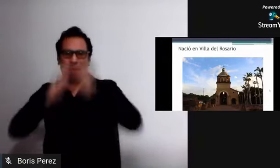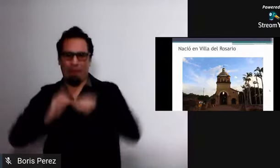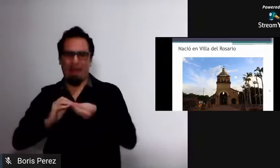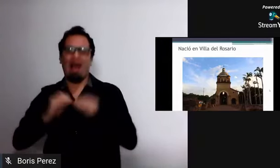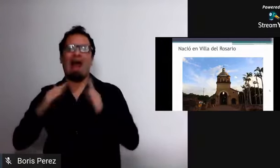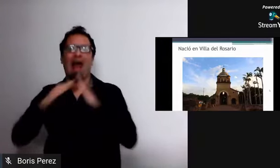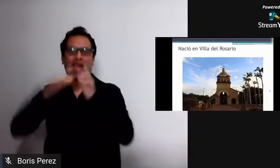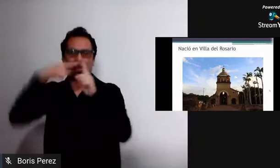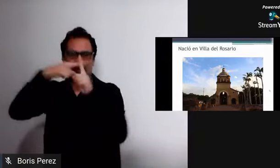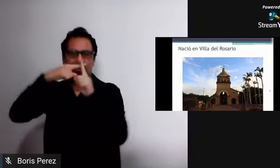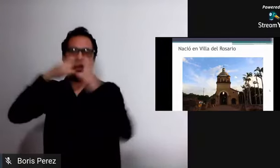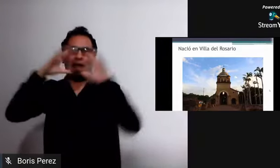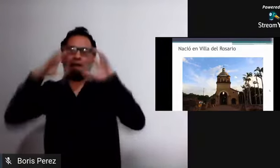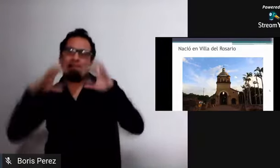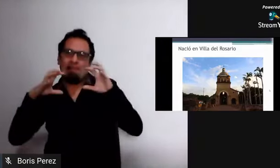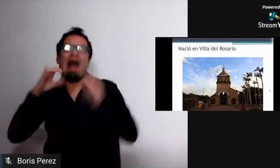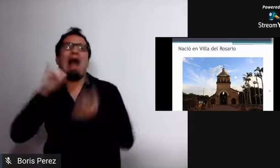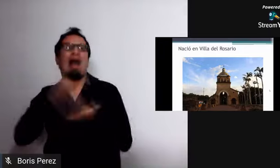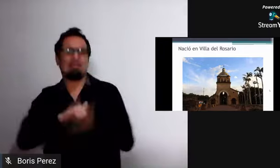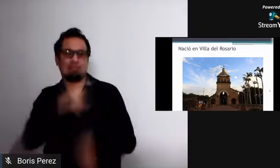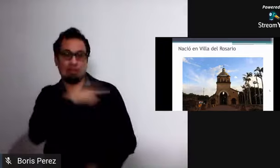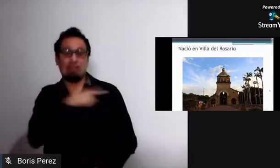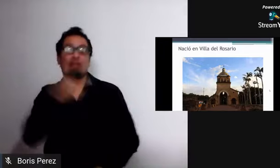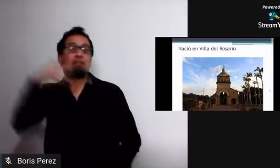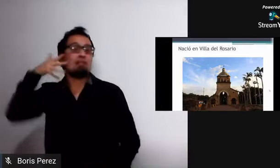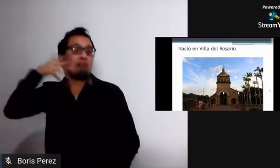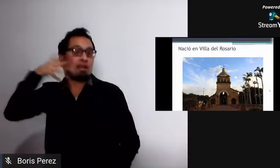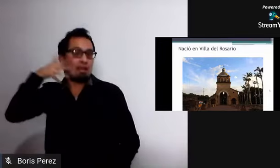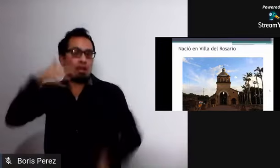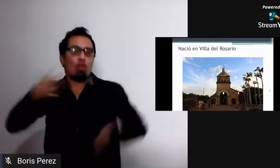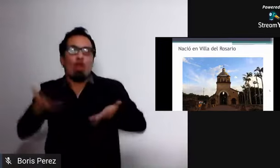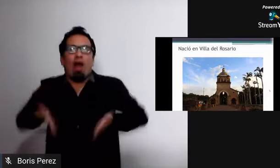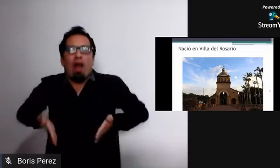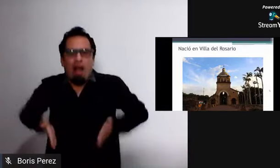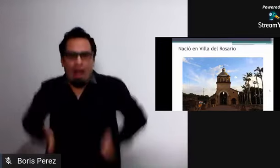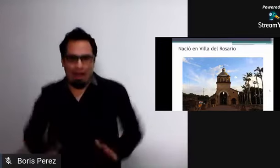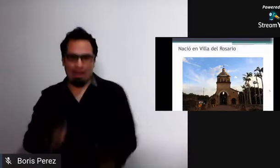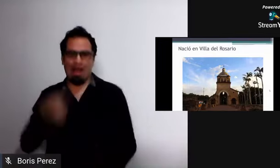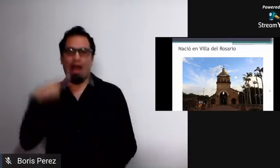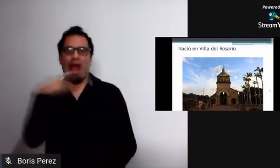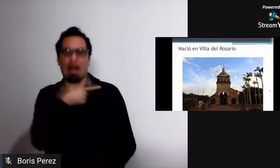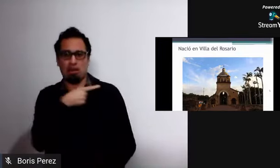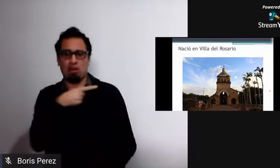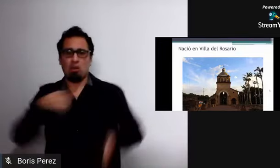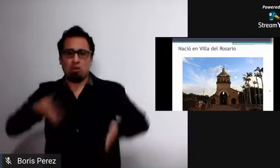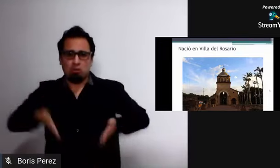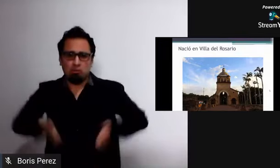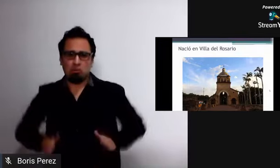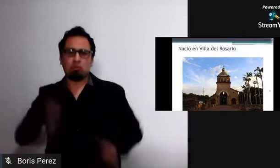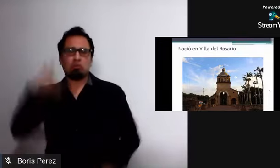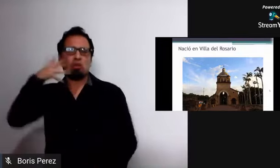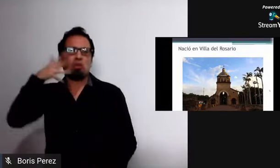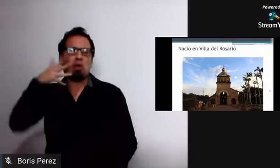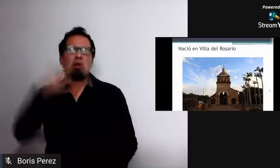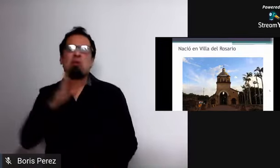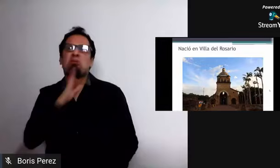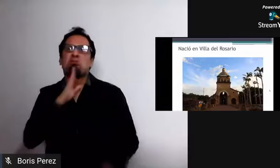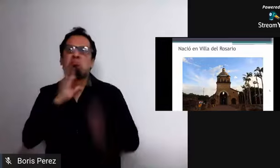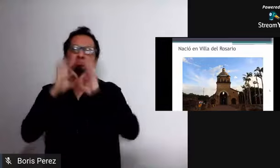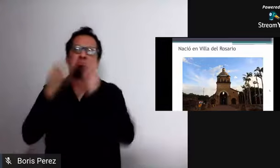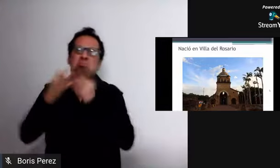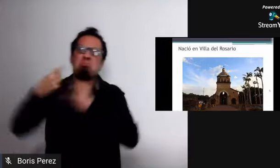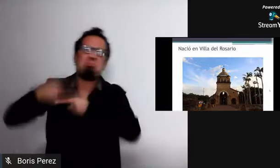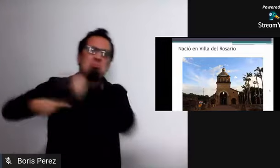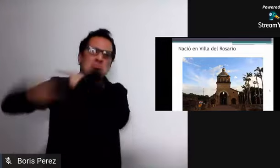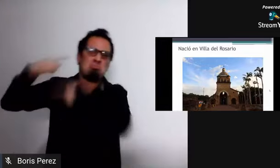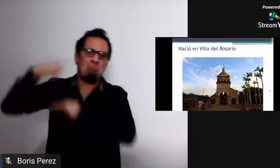Y ven ustedes por qué la seña se configura de esa manera, ya que pues tiene una iglesia que fue construida hace